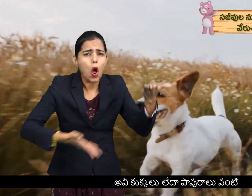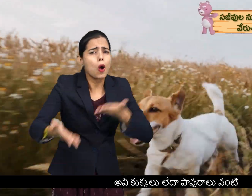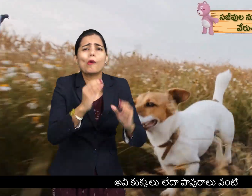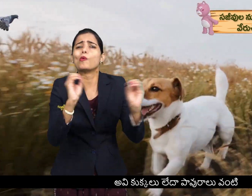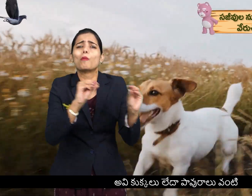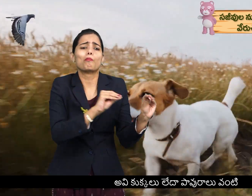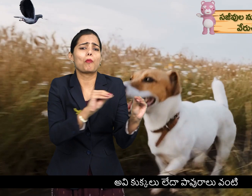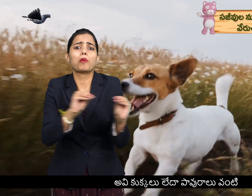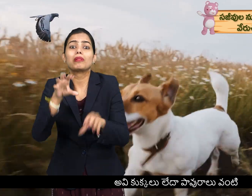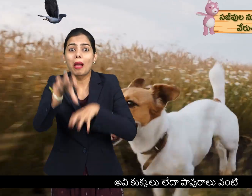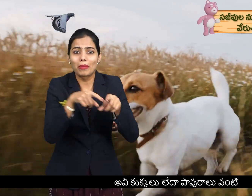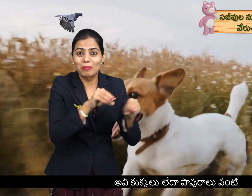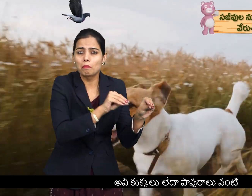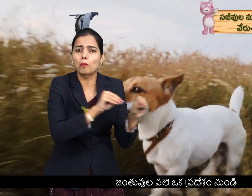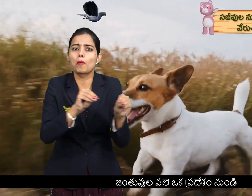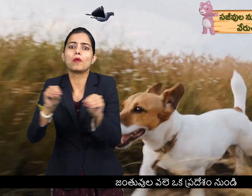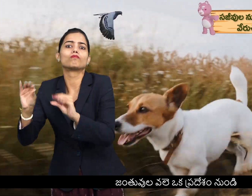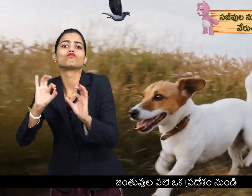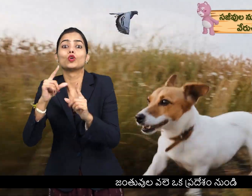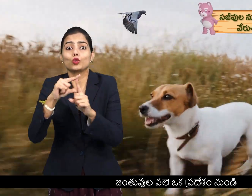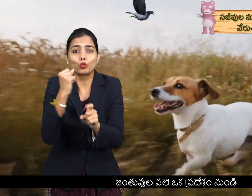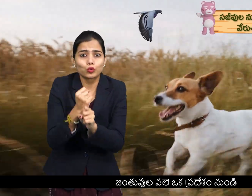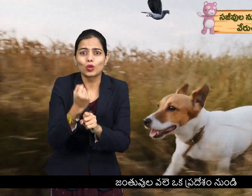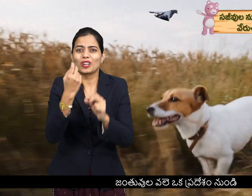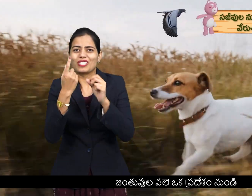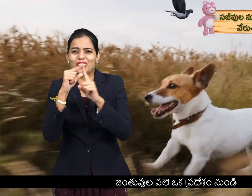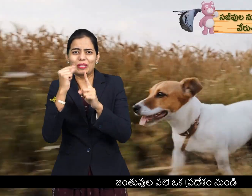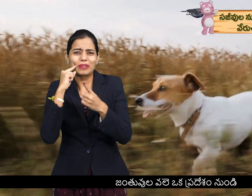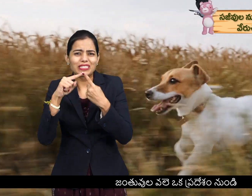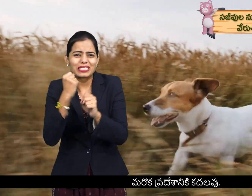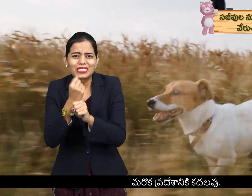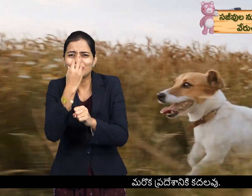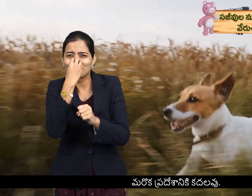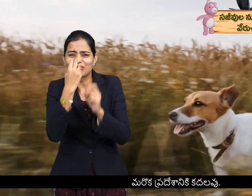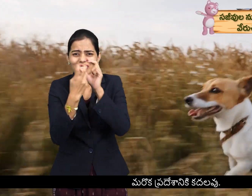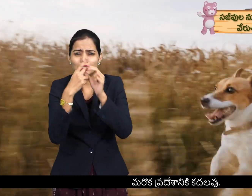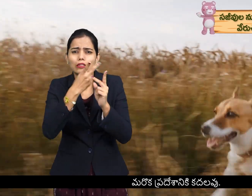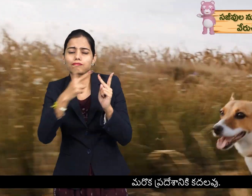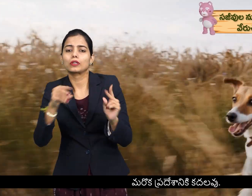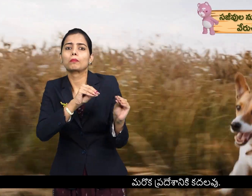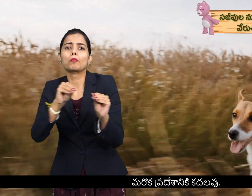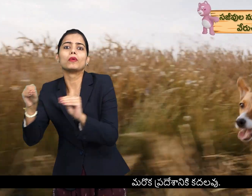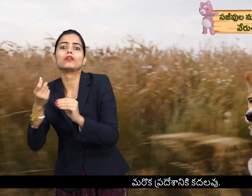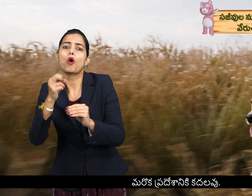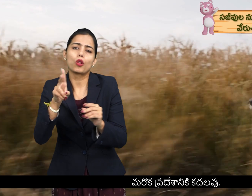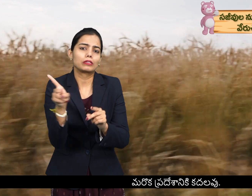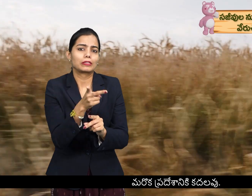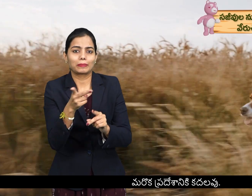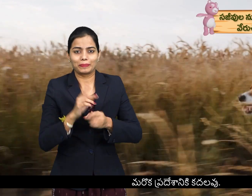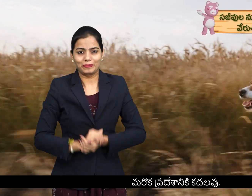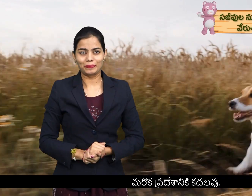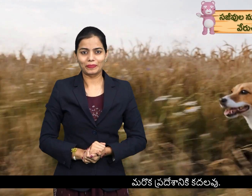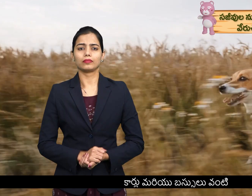అవి కుక్కలు లేదా పావురాలు వంటి జంతువుల వలె ఒక ప్రదేశం నుండి మరొక ప్రదేశానికి కదలవు.